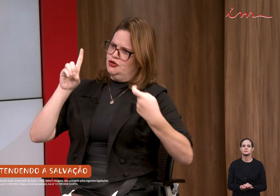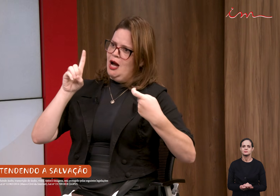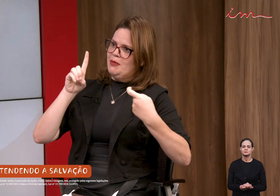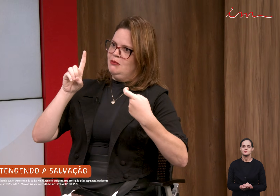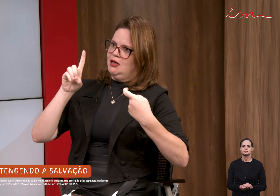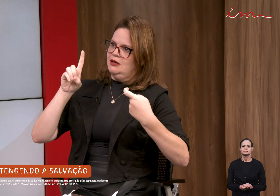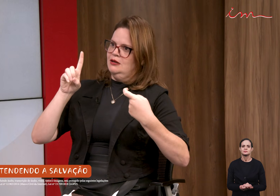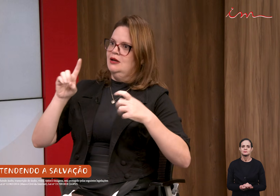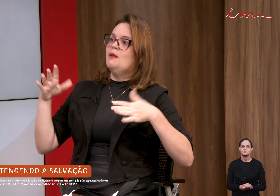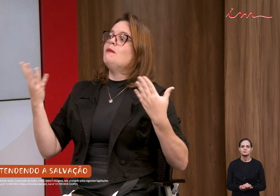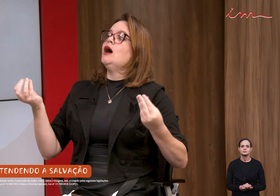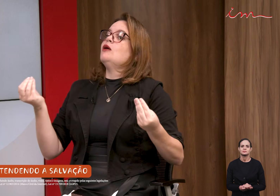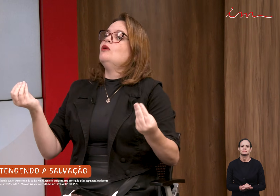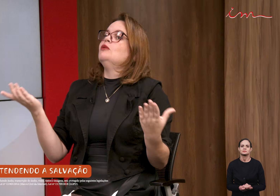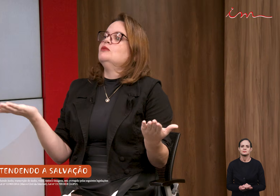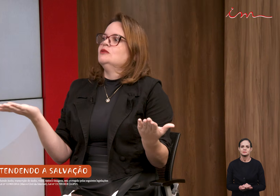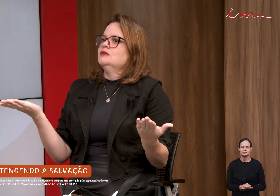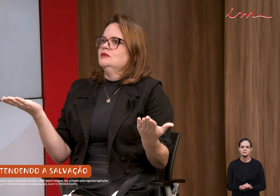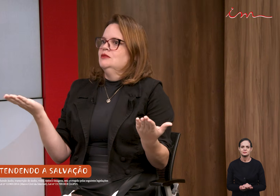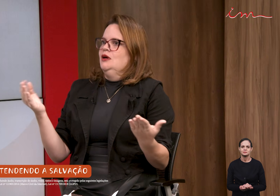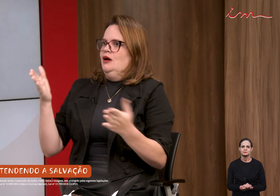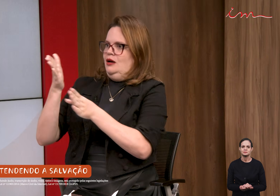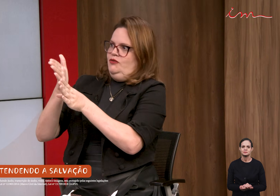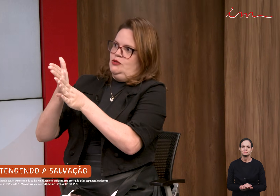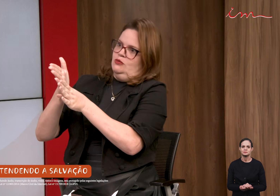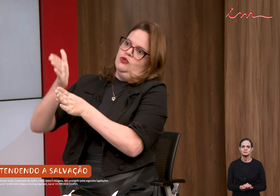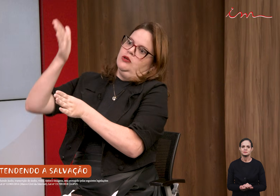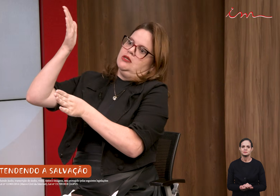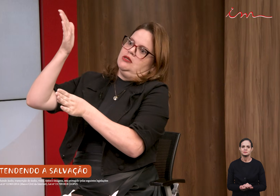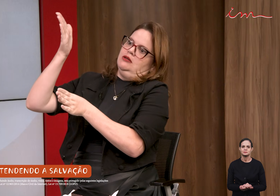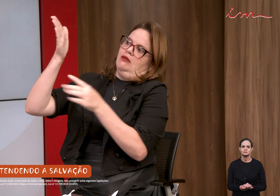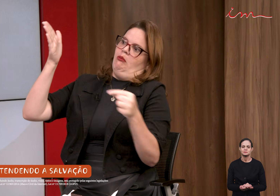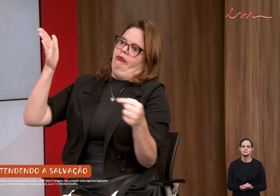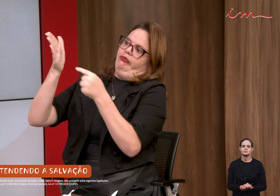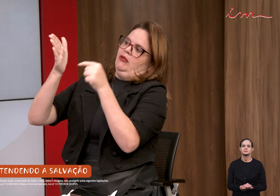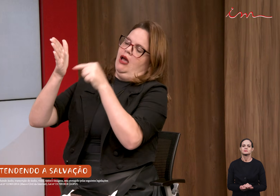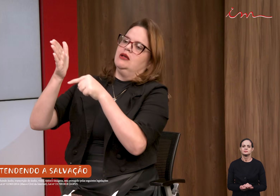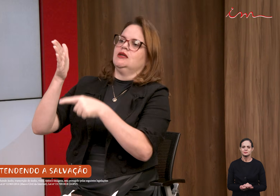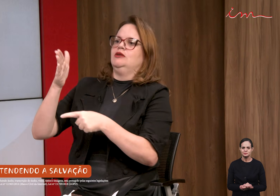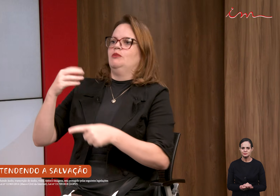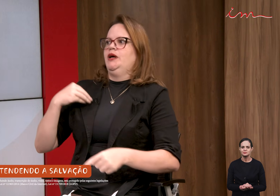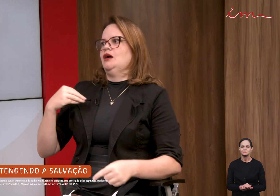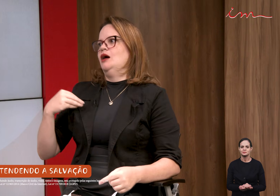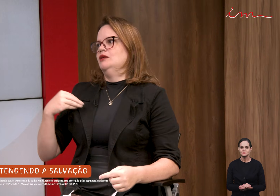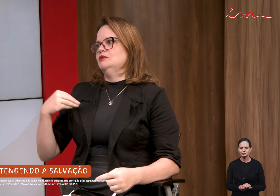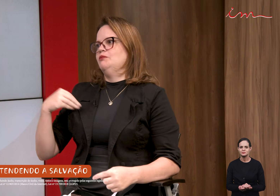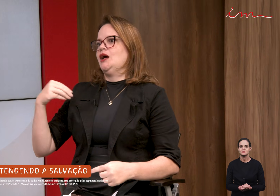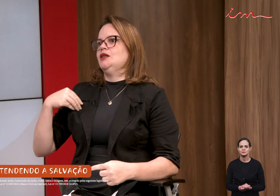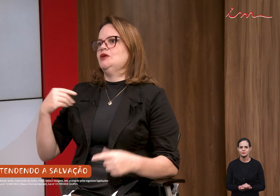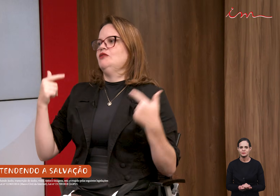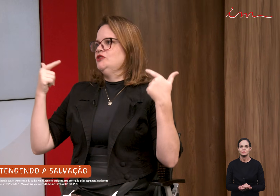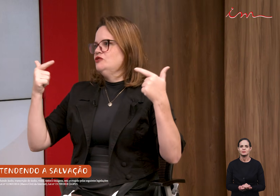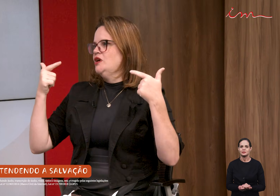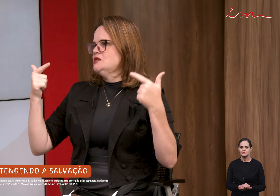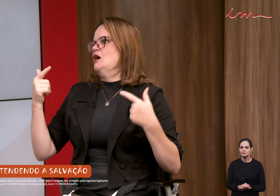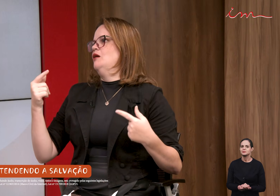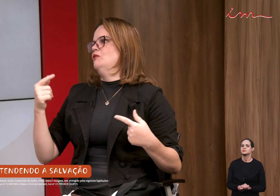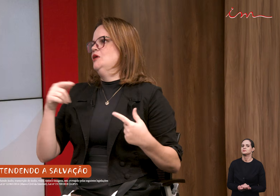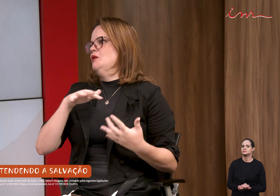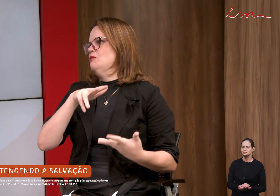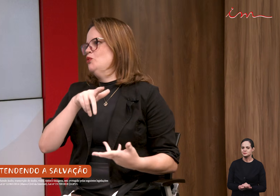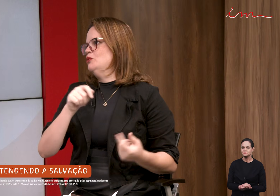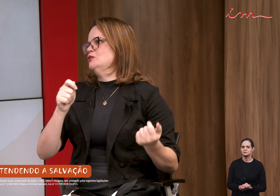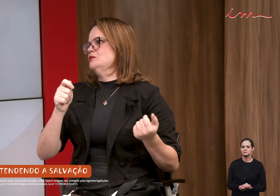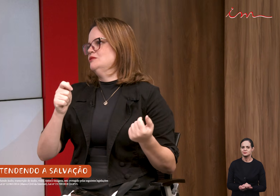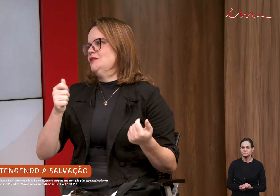puxar para mim. Mas como? Aí fiz muro assim, É isso aqui, ó, pecado. Pecado é o quê? Fiz